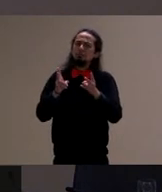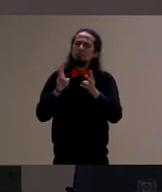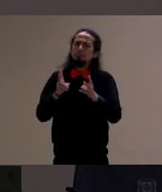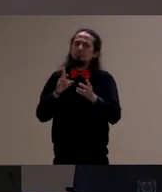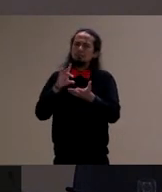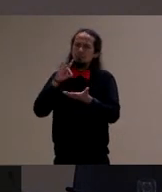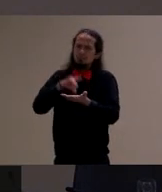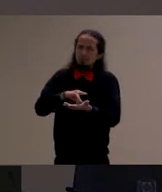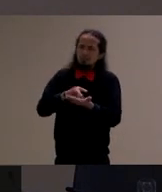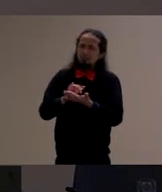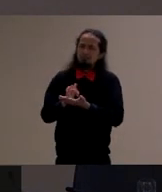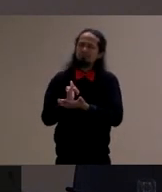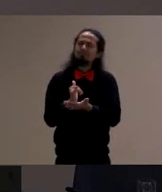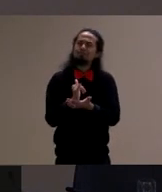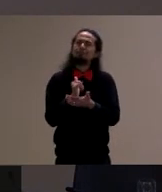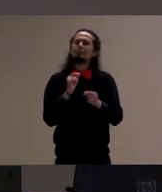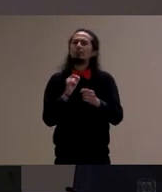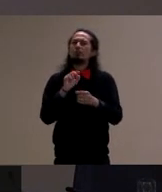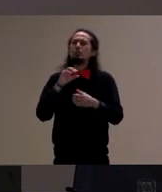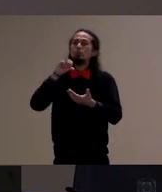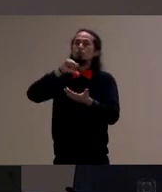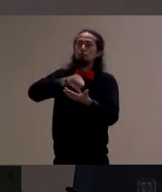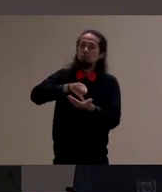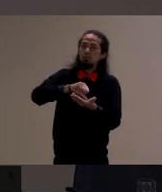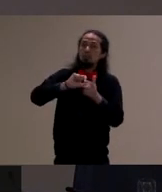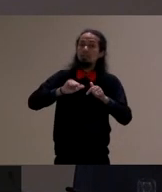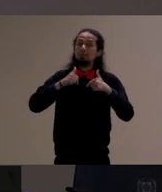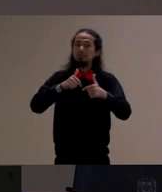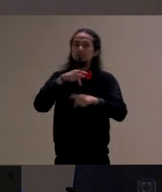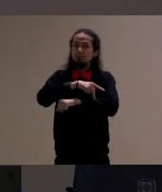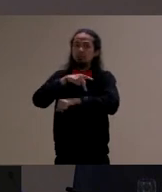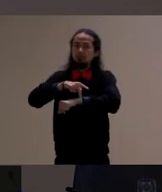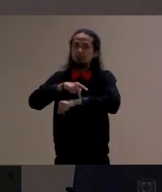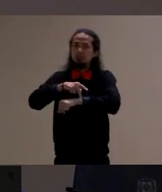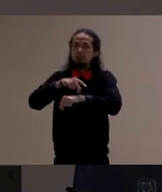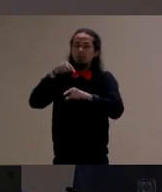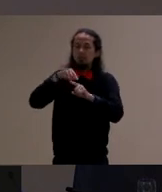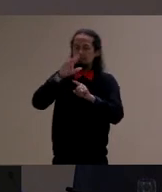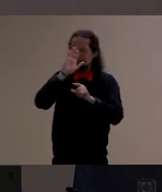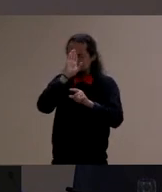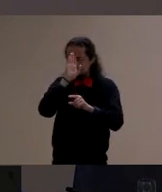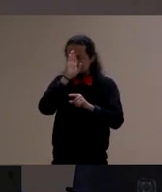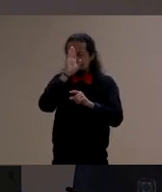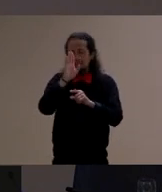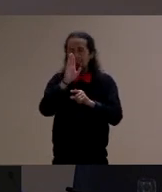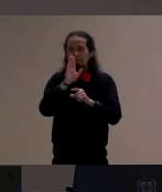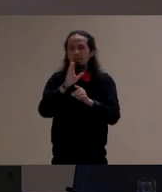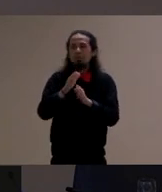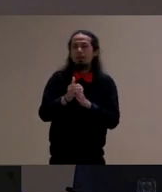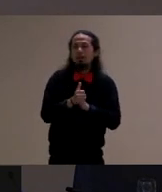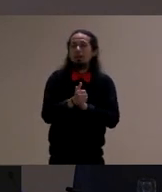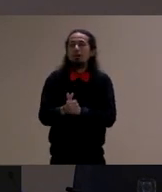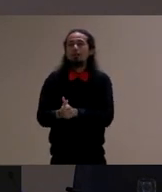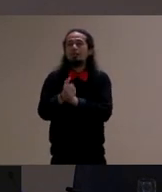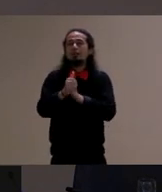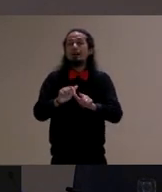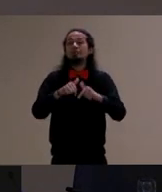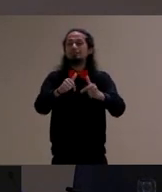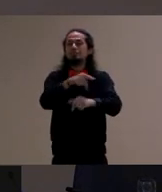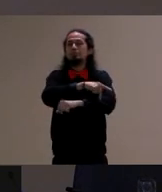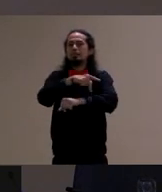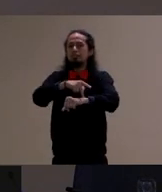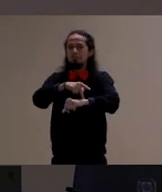como princípio que orienta as ações educativas pedagógicas né E que